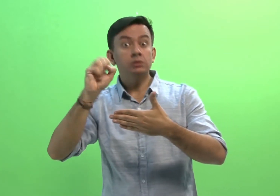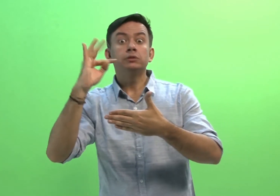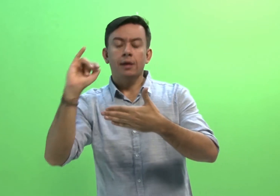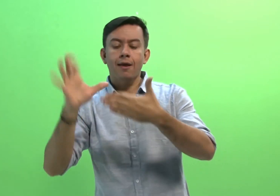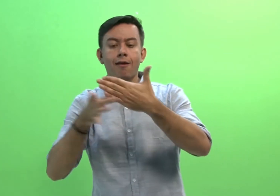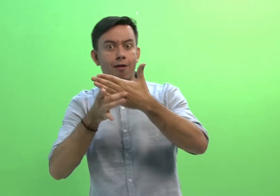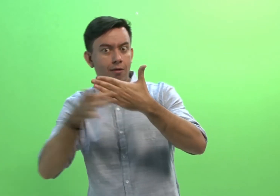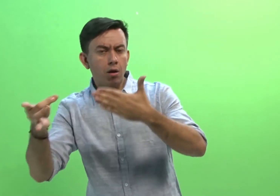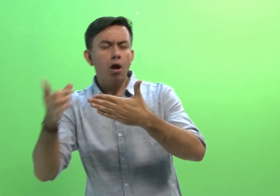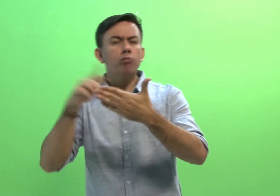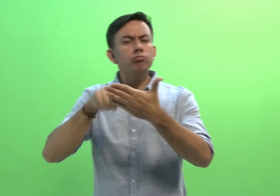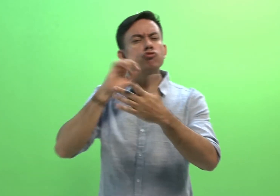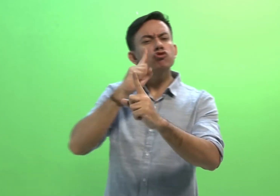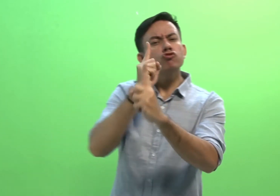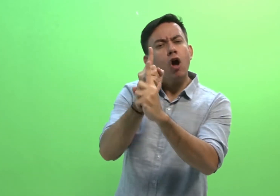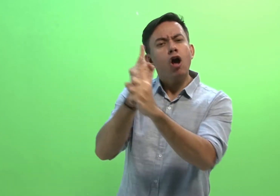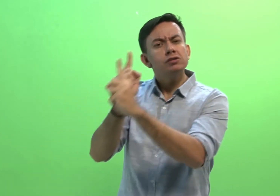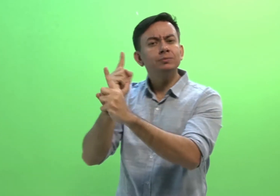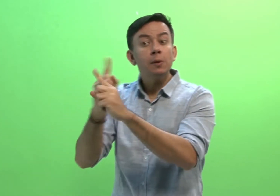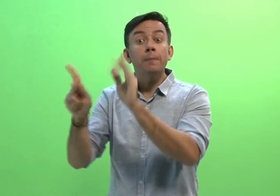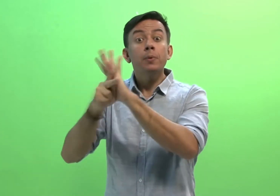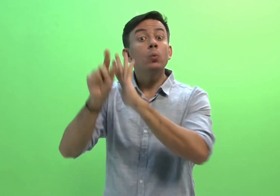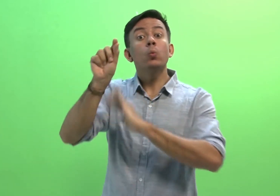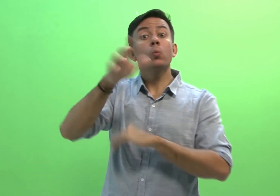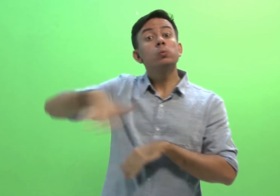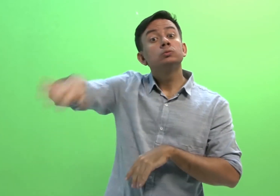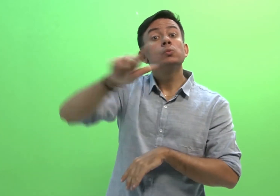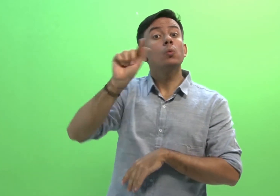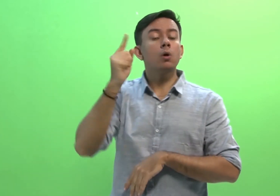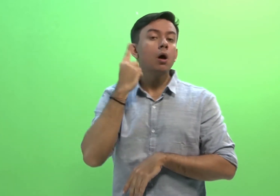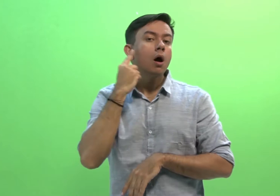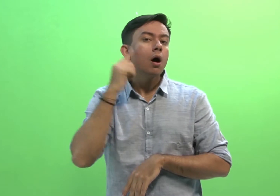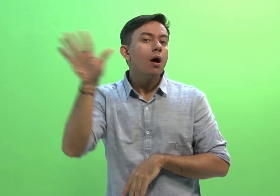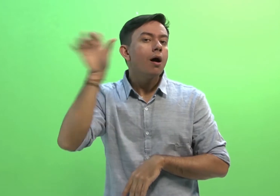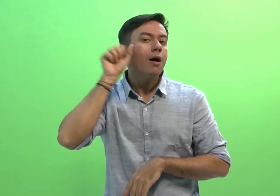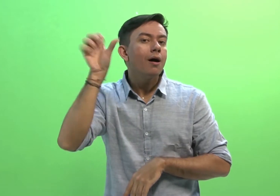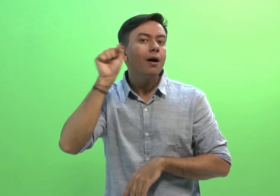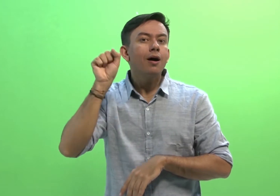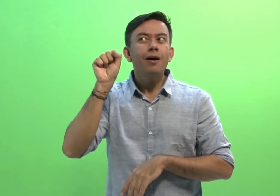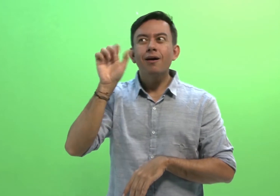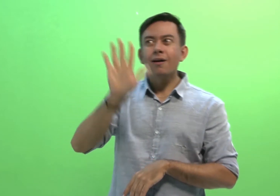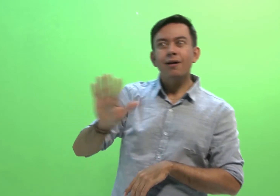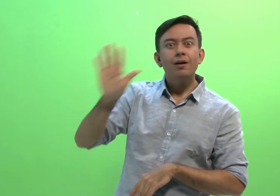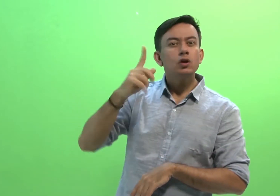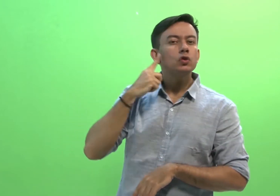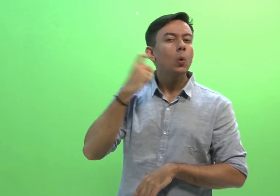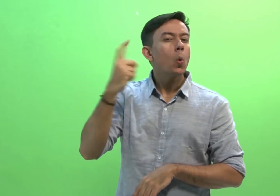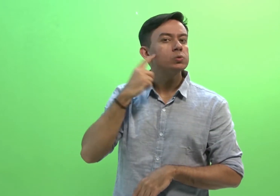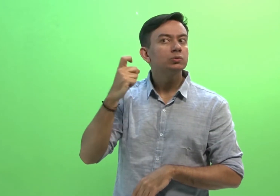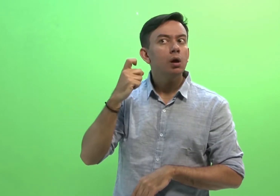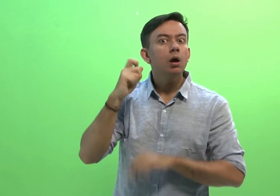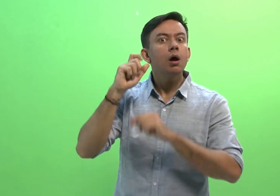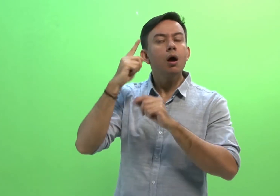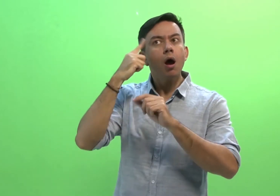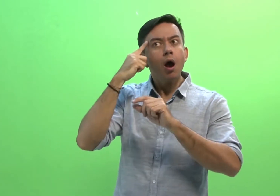signos linguísticos? Então, por meio dessas pesquisas, pôde-se constatar que na